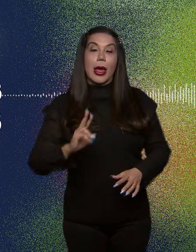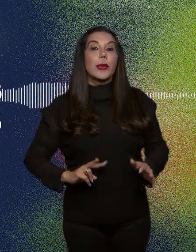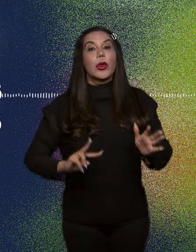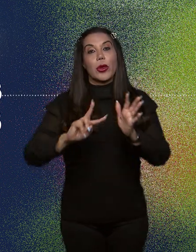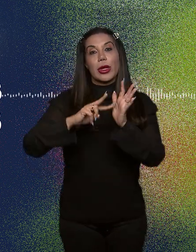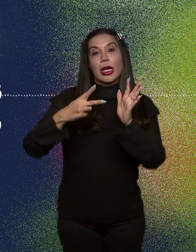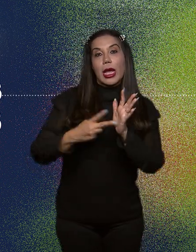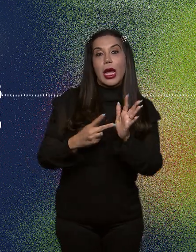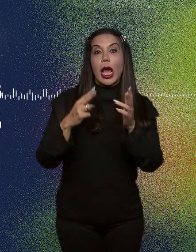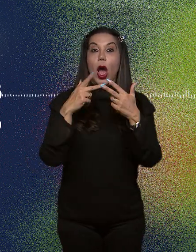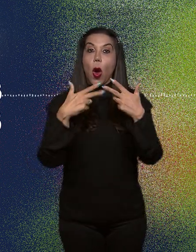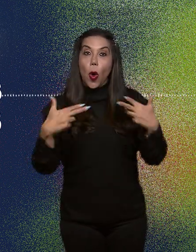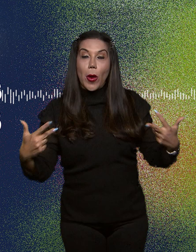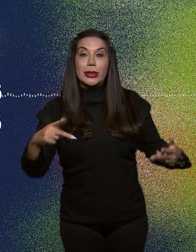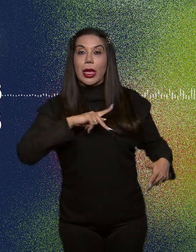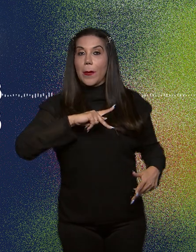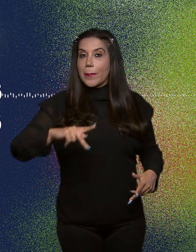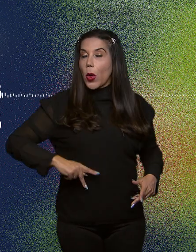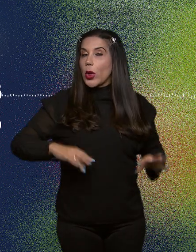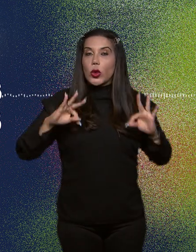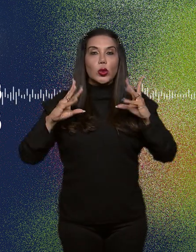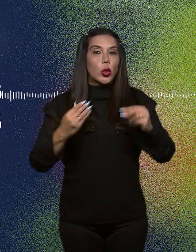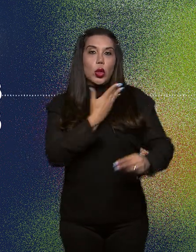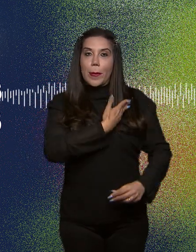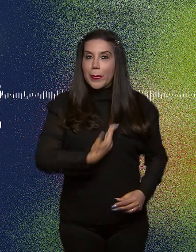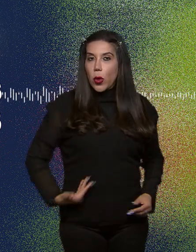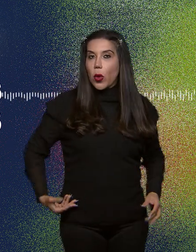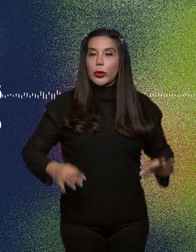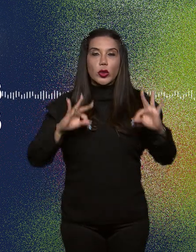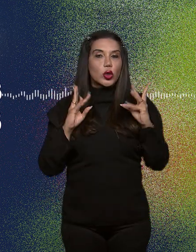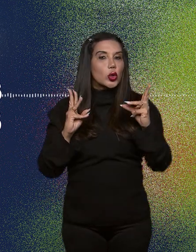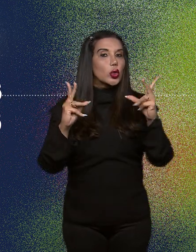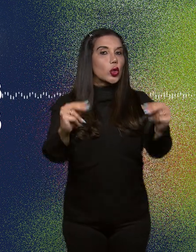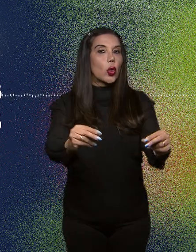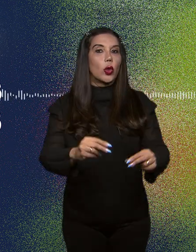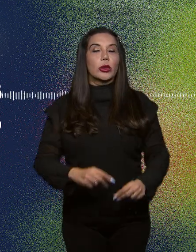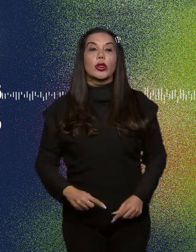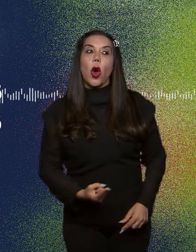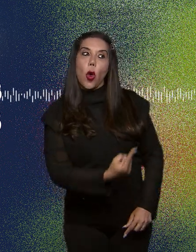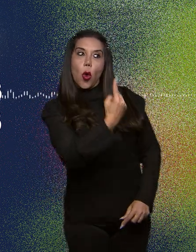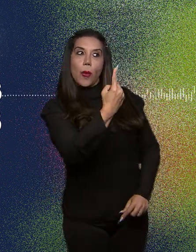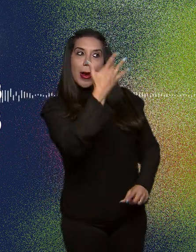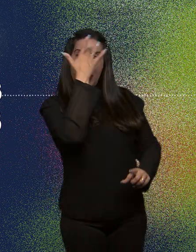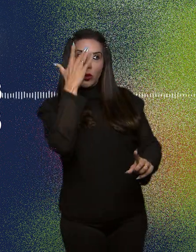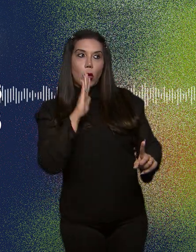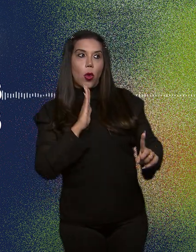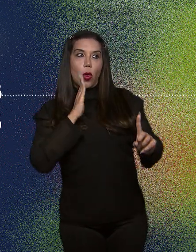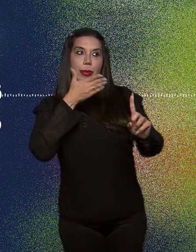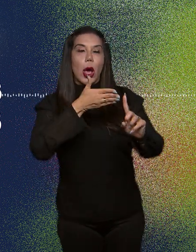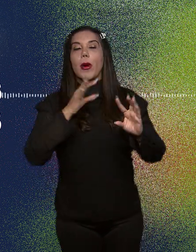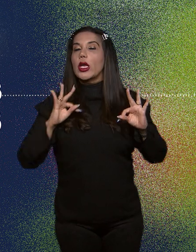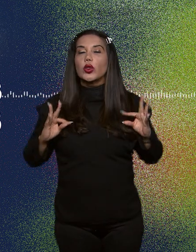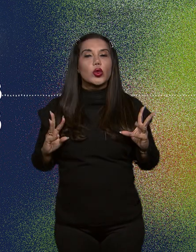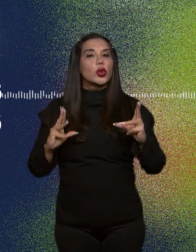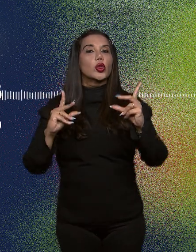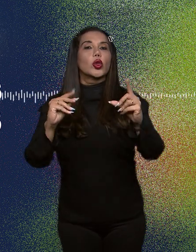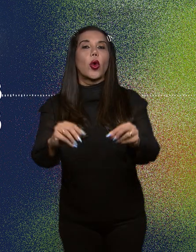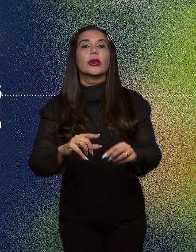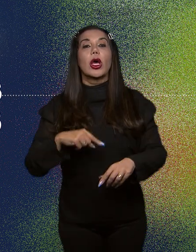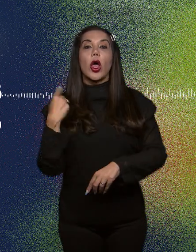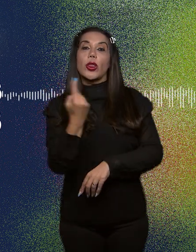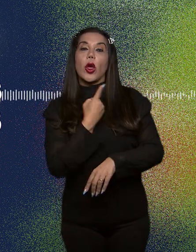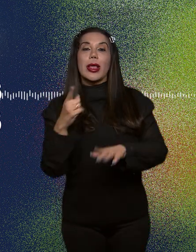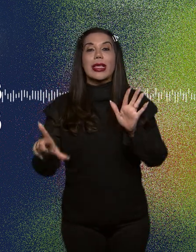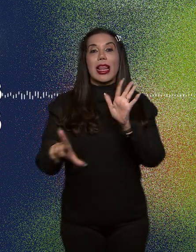a coisa pública, né? Tudo que é público, tudo que é de todos e não de uma pessoa ou um grupo só, na nossa